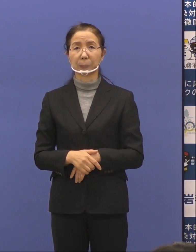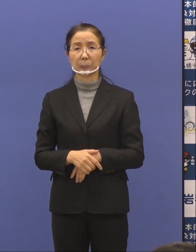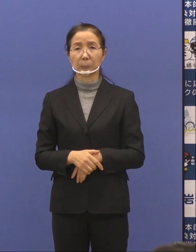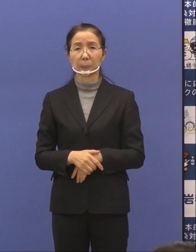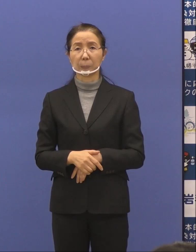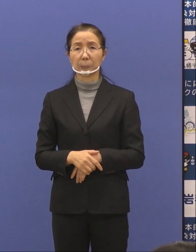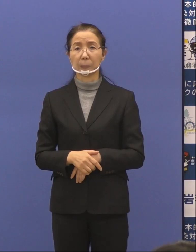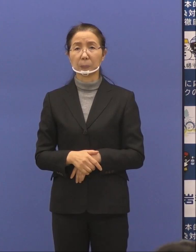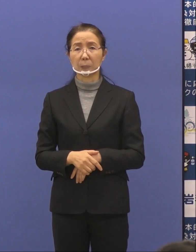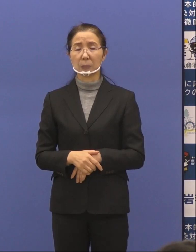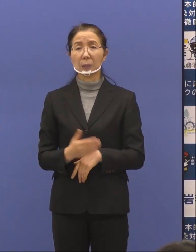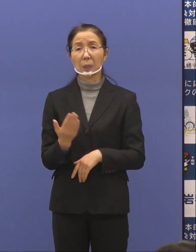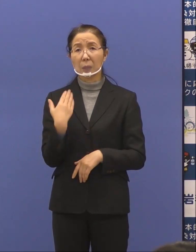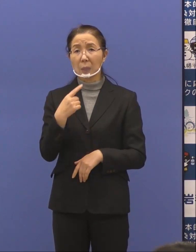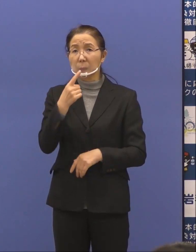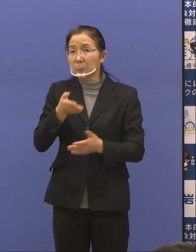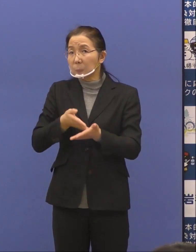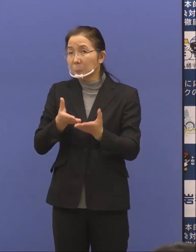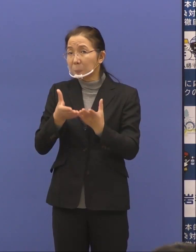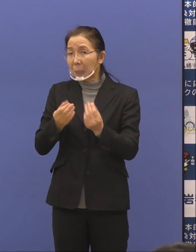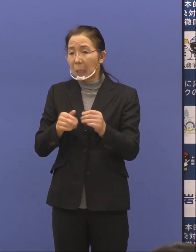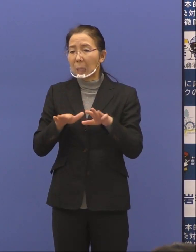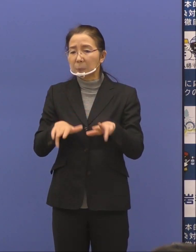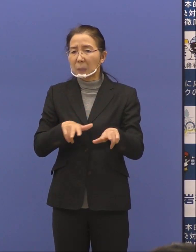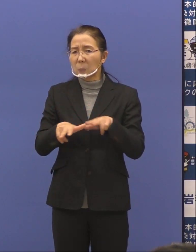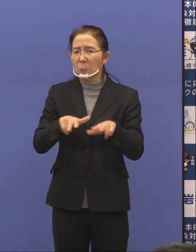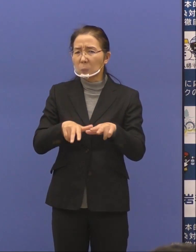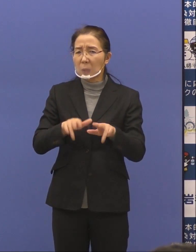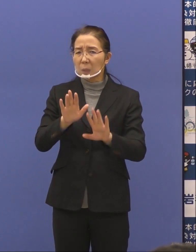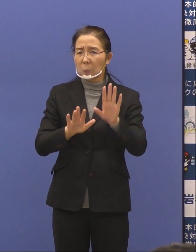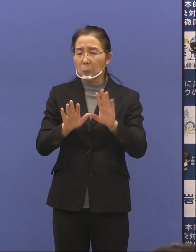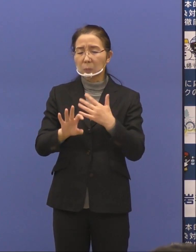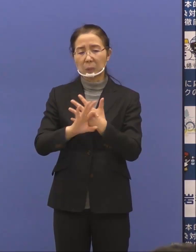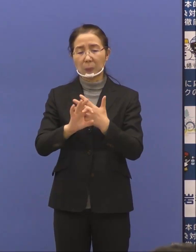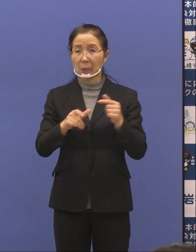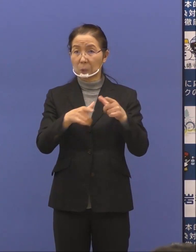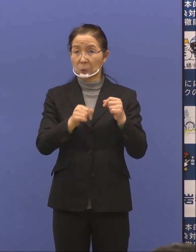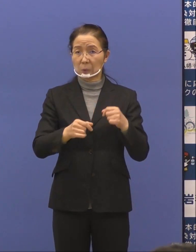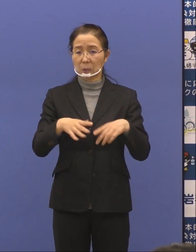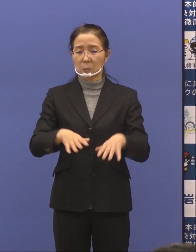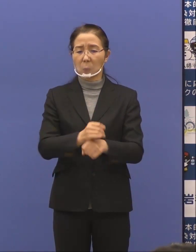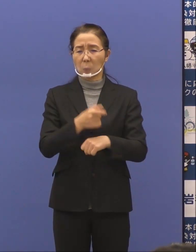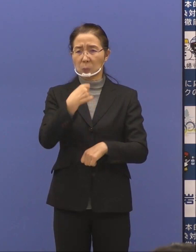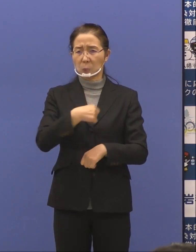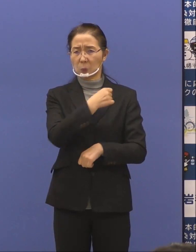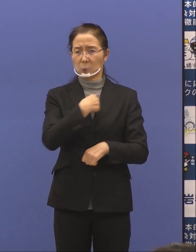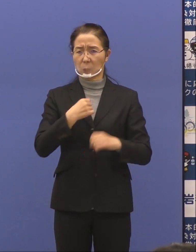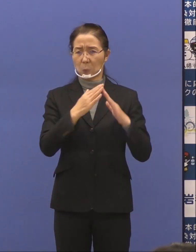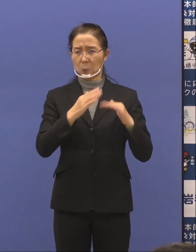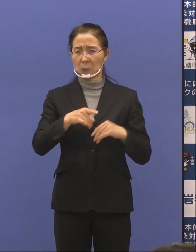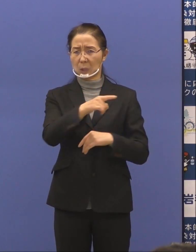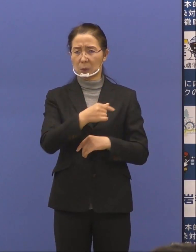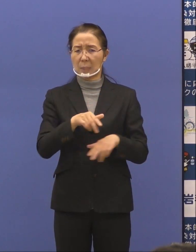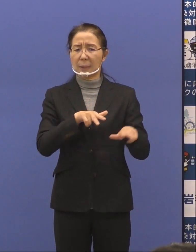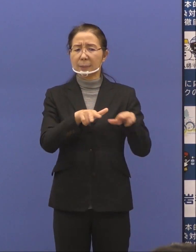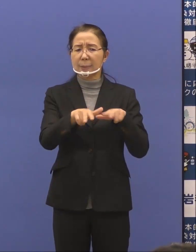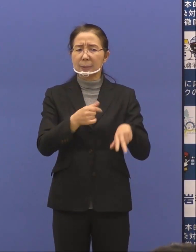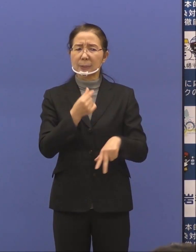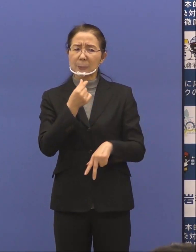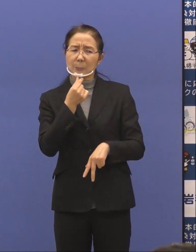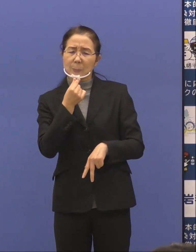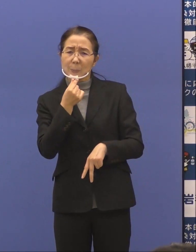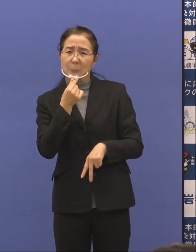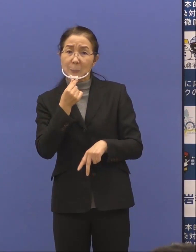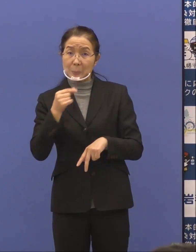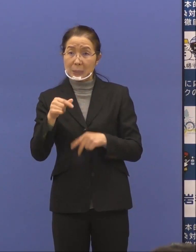さっき言ったように今の政治状況、統一教会問題はじめ政治不信、政治全体への